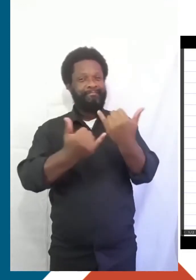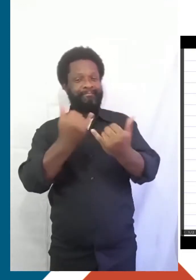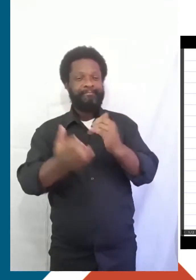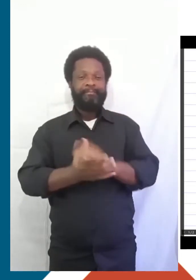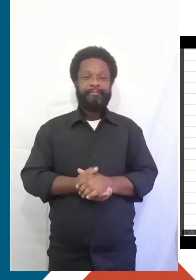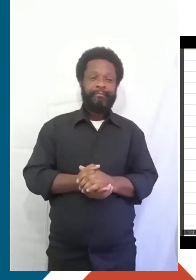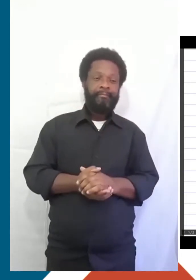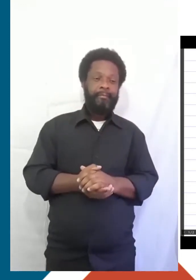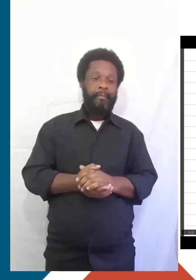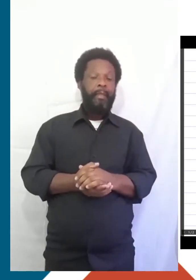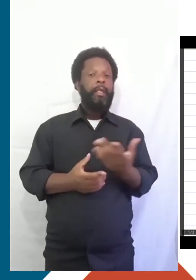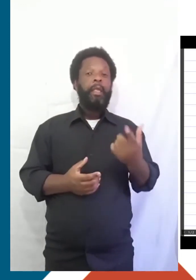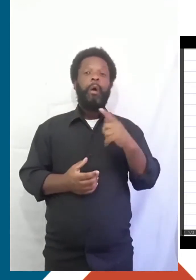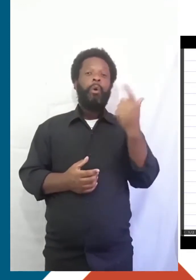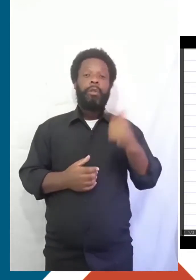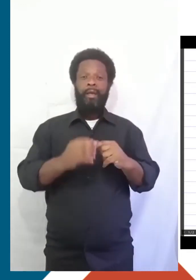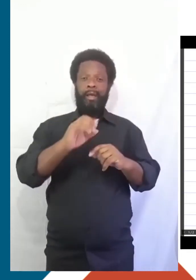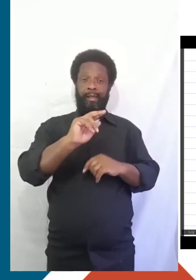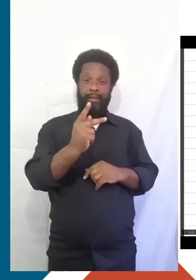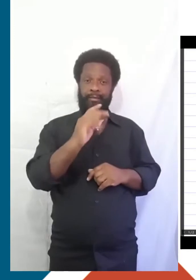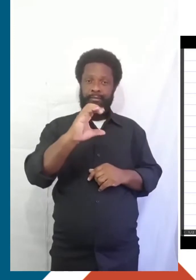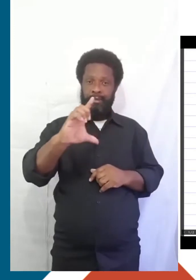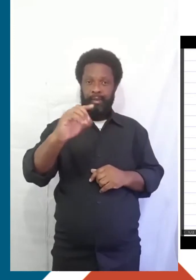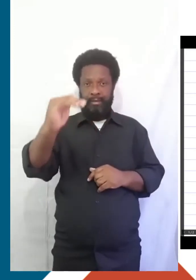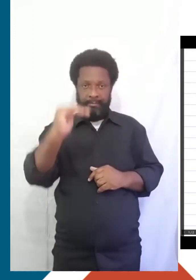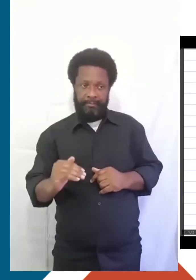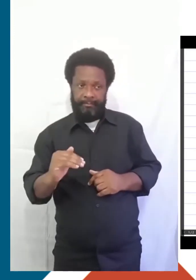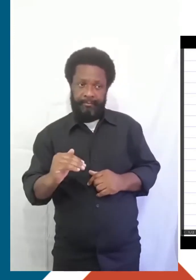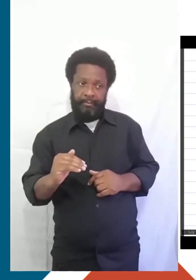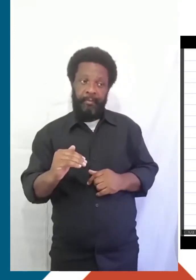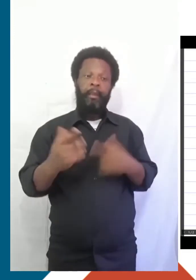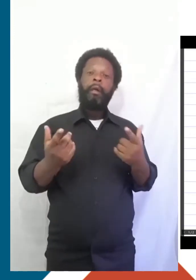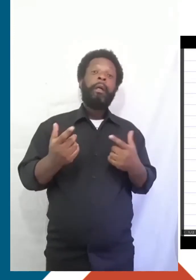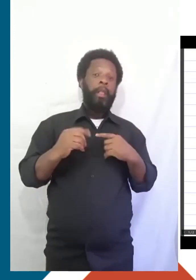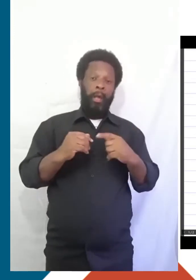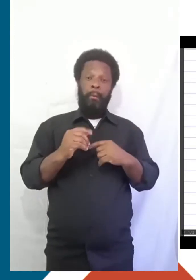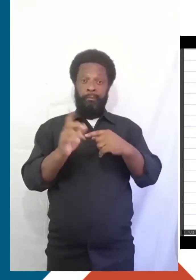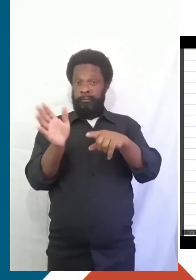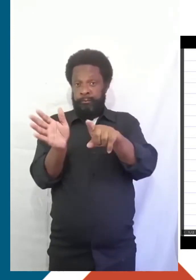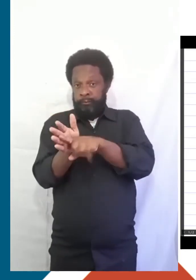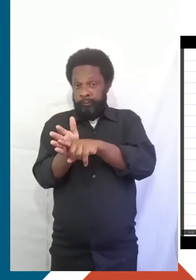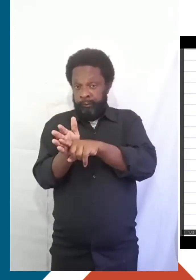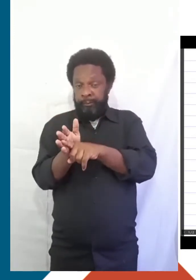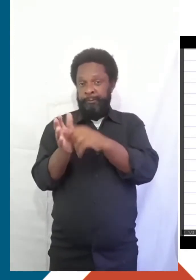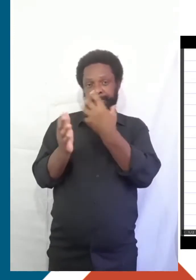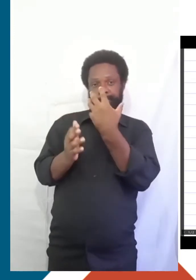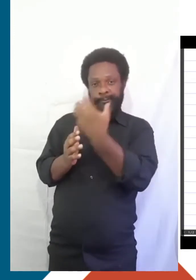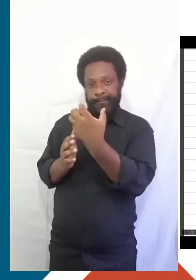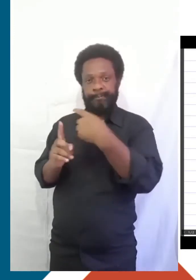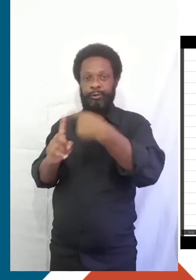pô. Brincadeira. Vou botar um outro HCl aqui embaixo. Bom, um polo positivo ele vai atrair um